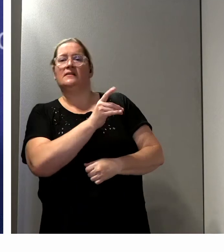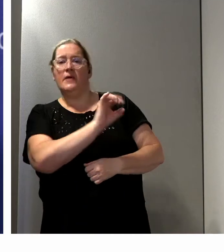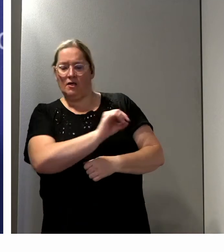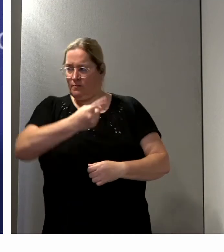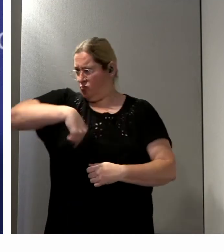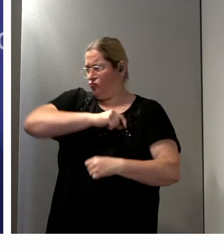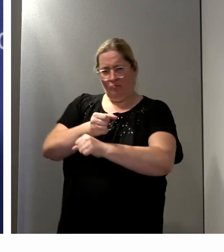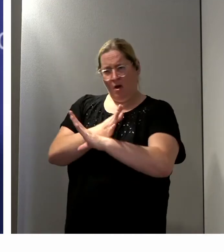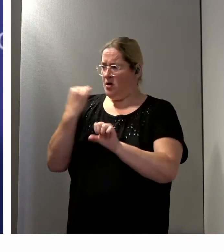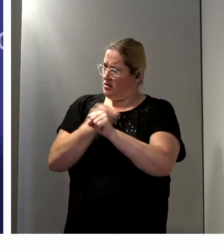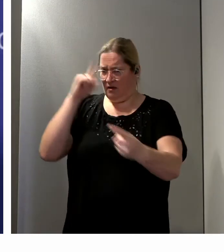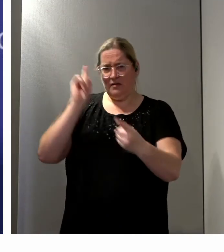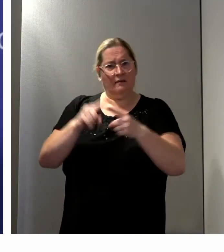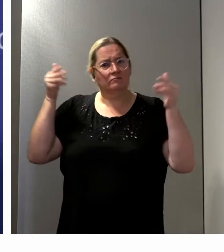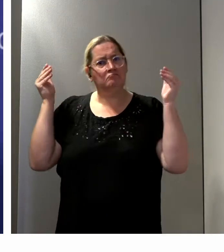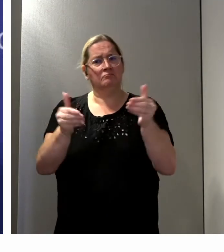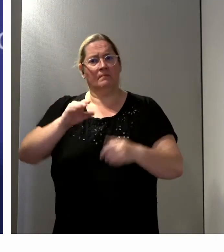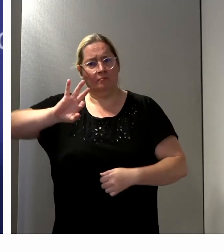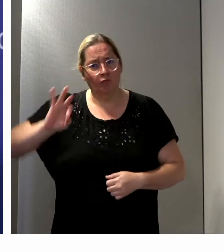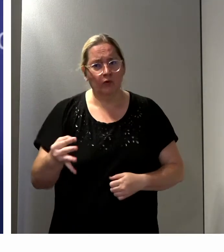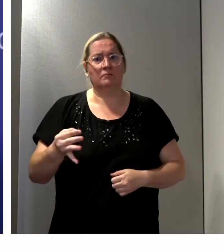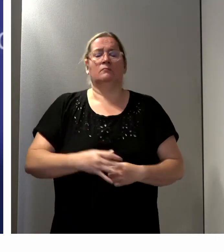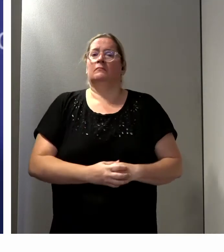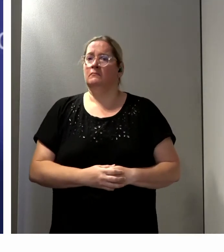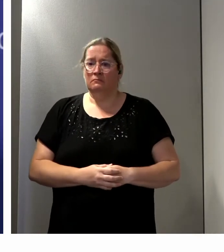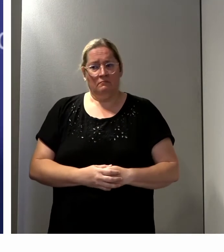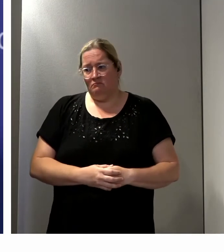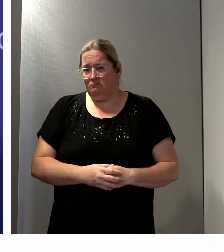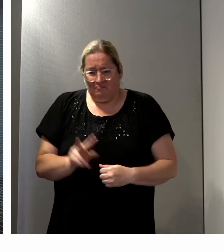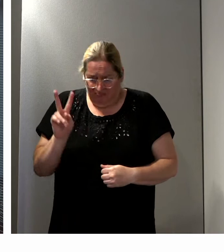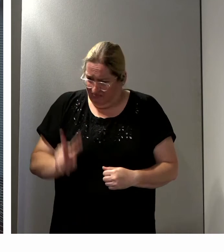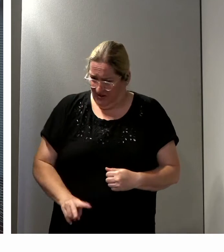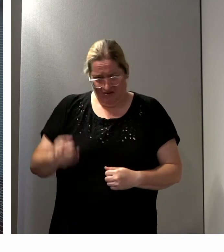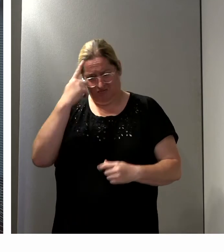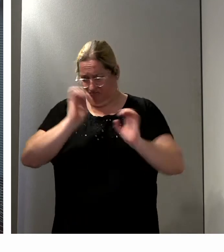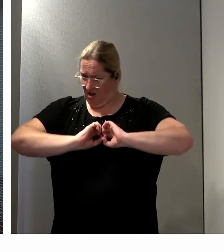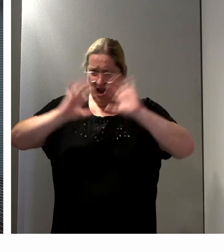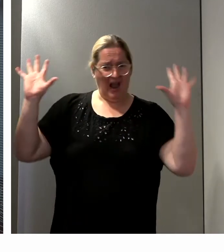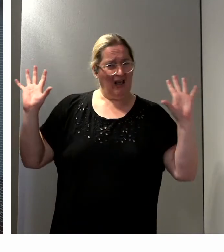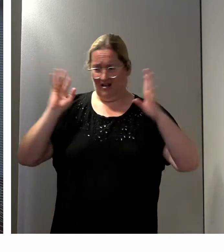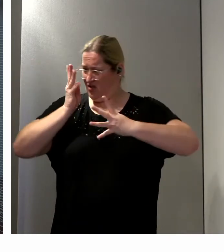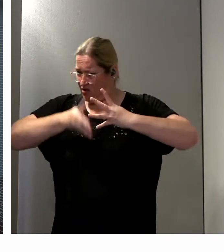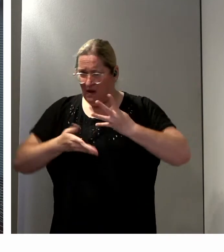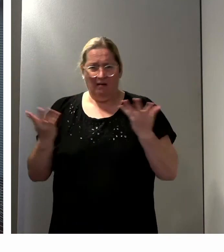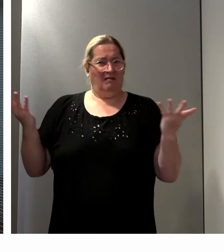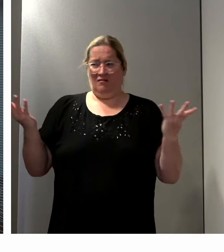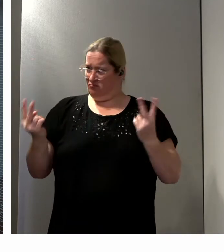sommes prêts à travailler sur cette question, à y répondre en toute transparence. Et je serai